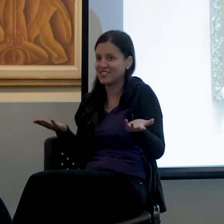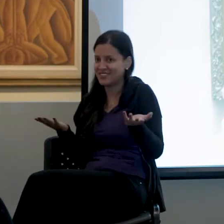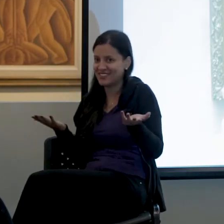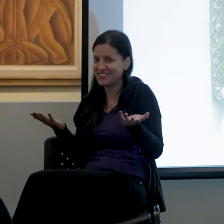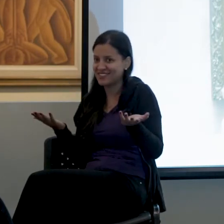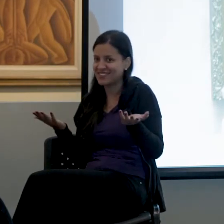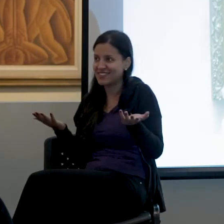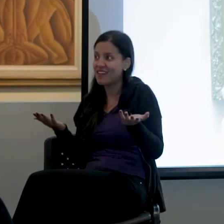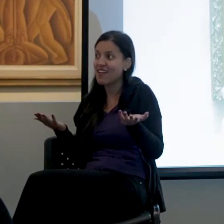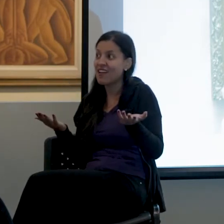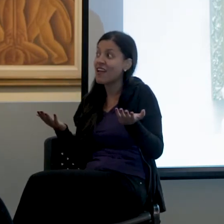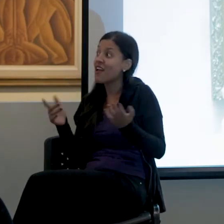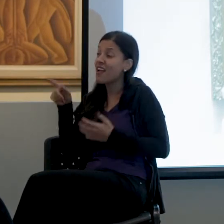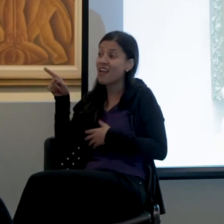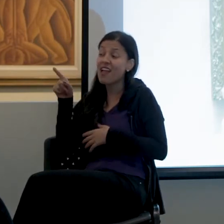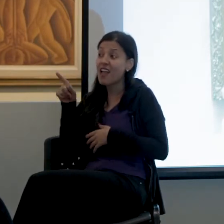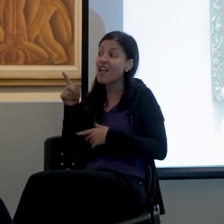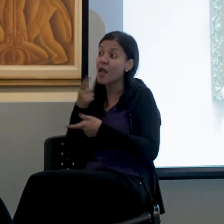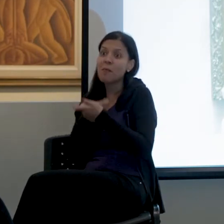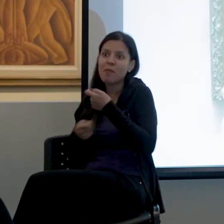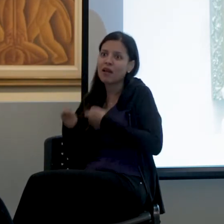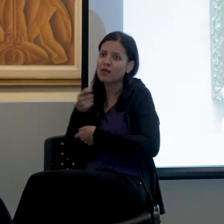São realmente mercadorias fora do mundo.